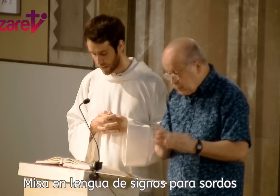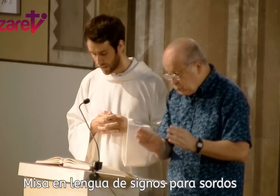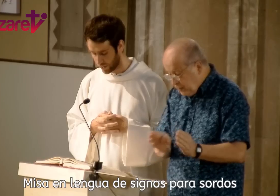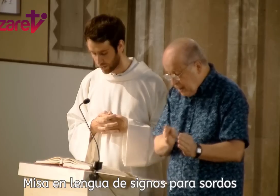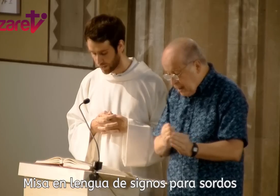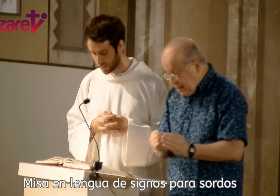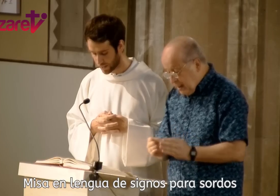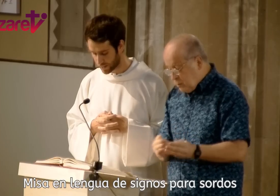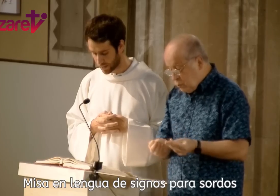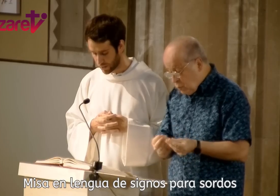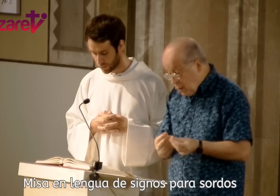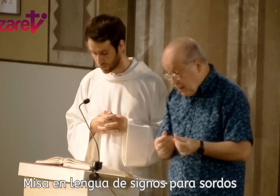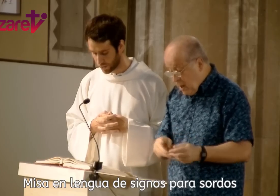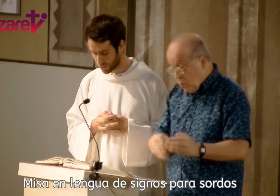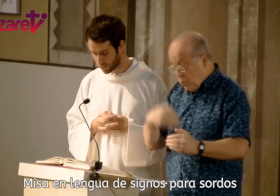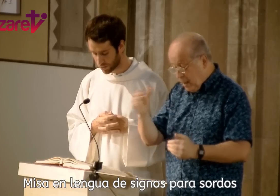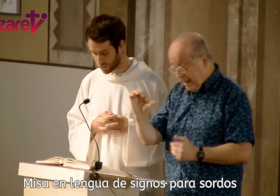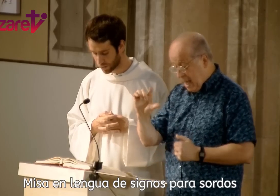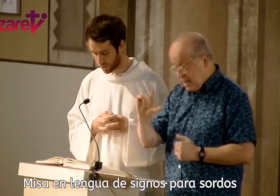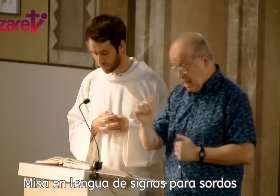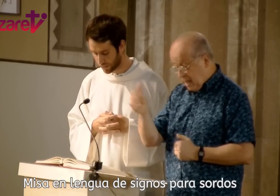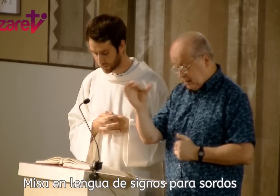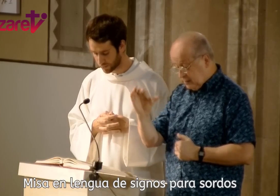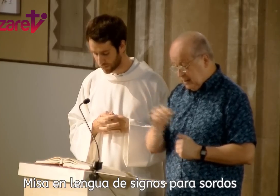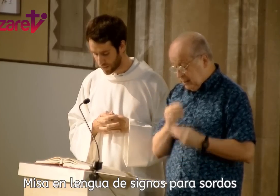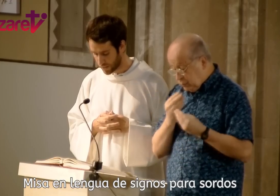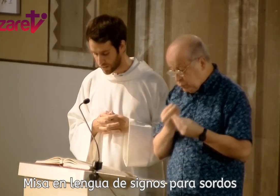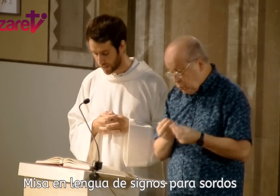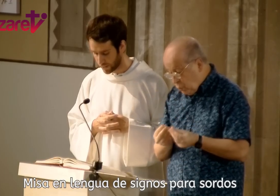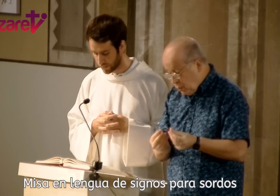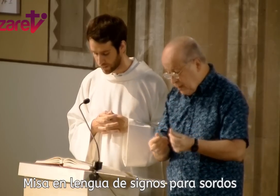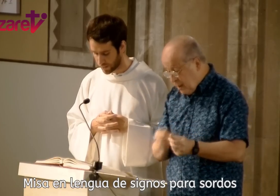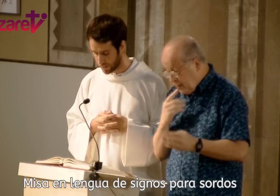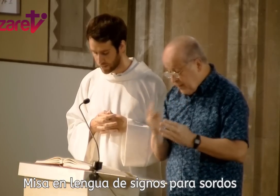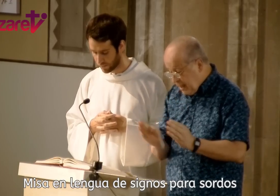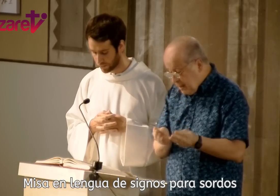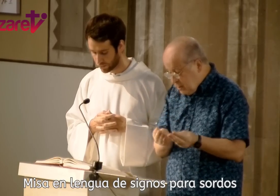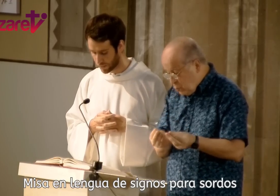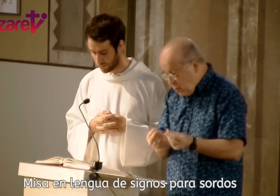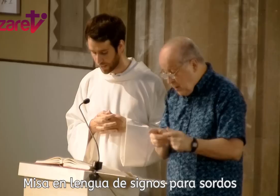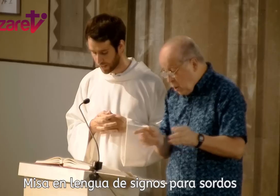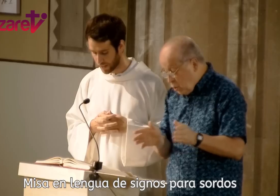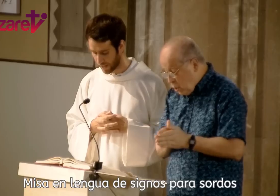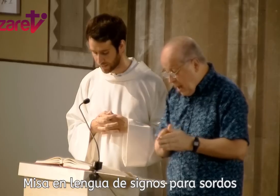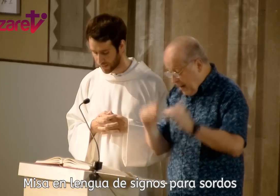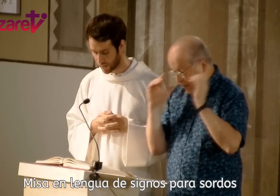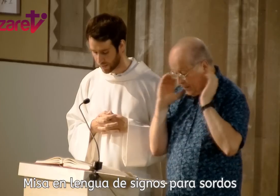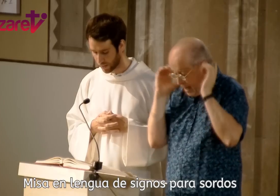Al oírlo Elías, cubrió su rostro con el manto, salió y se mantuvo en pie a la entrada de la